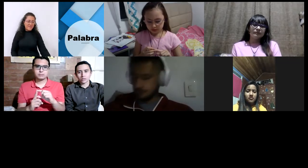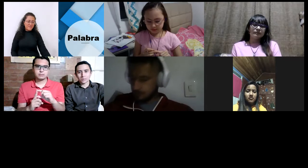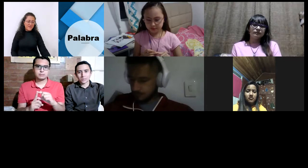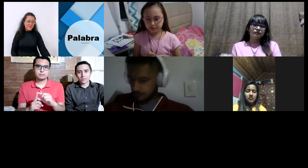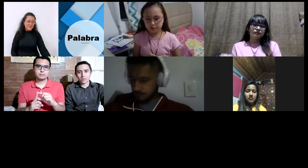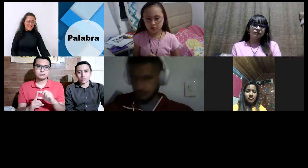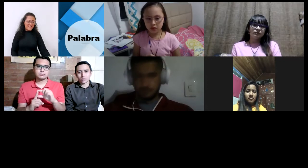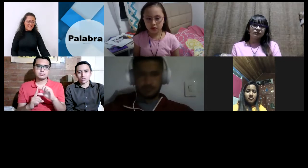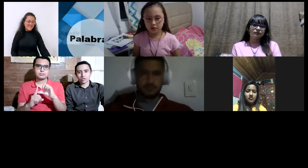Van muy bien.